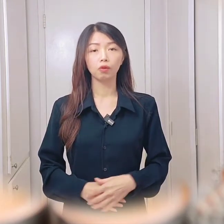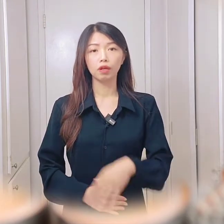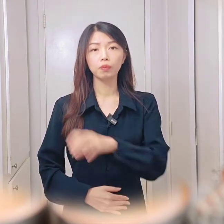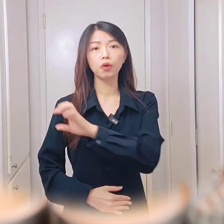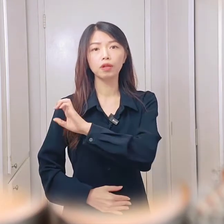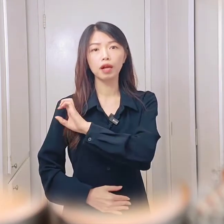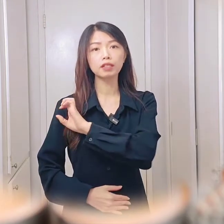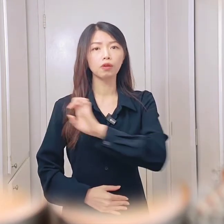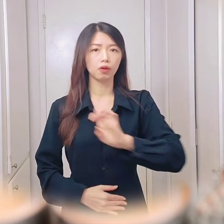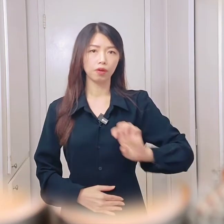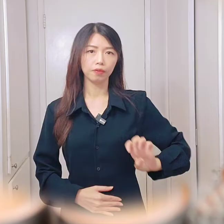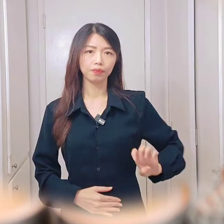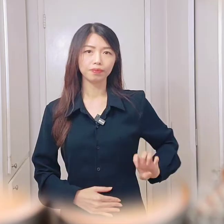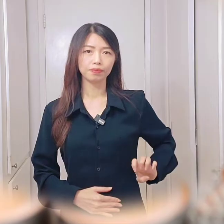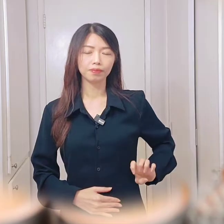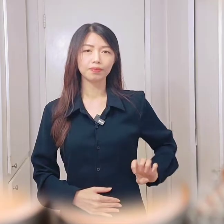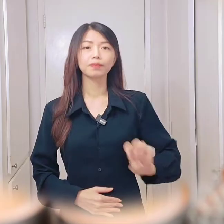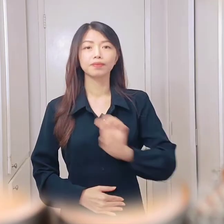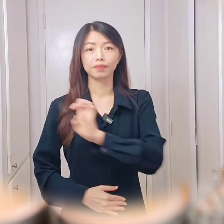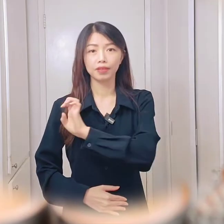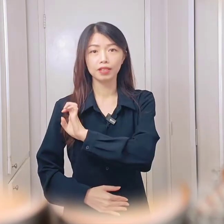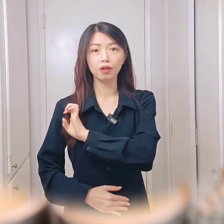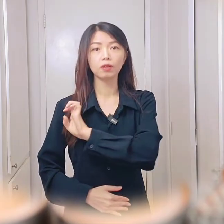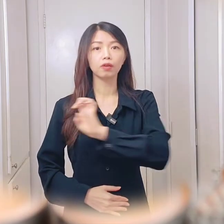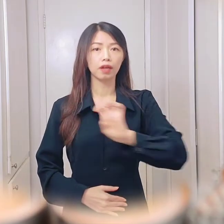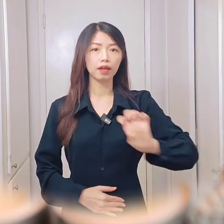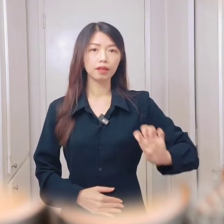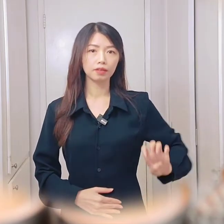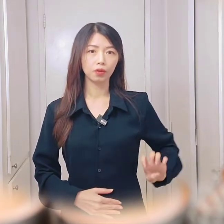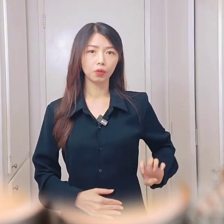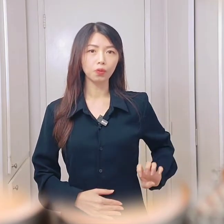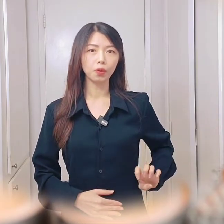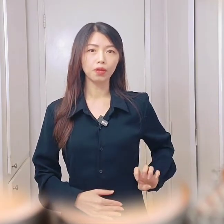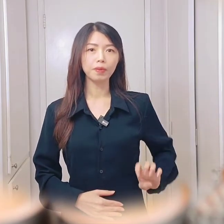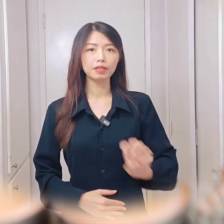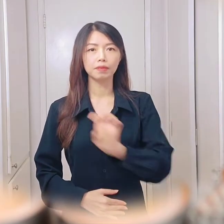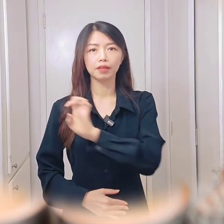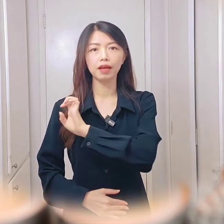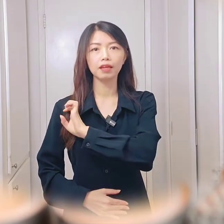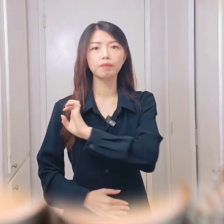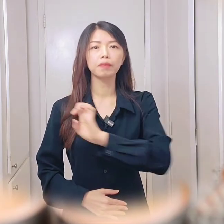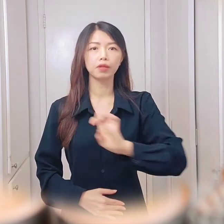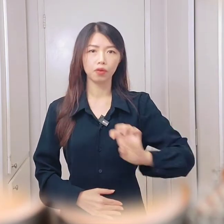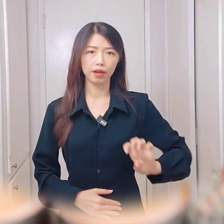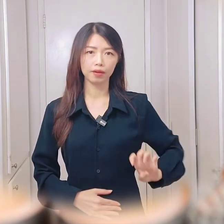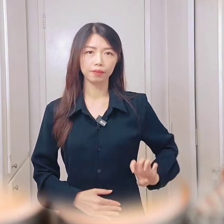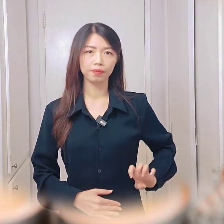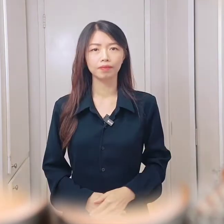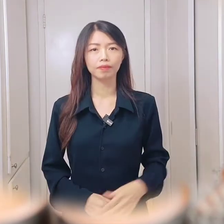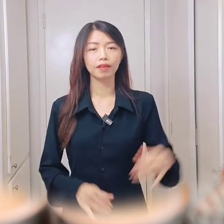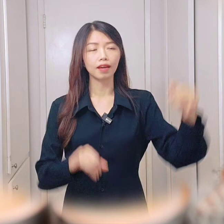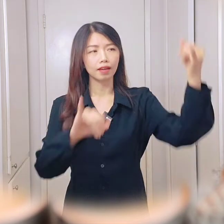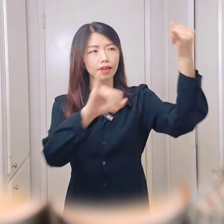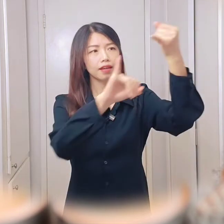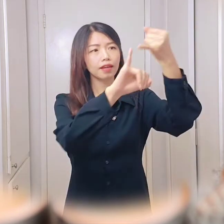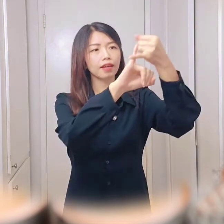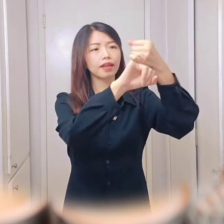목사님이 이렇게 표현을 하시더라고요. 그래서 이렇게 저도 표현해봤습니다. 임마누엘.